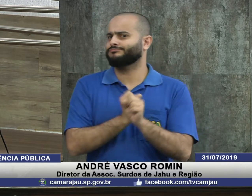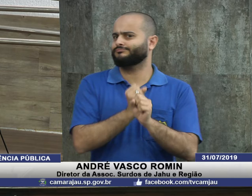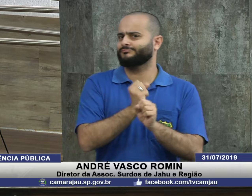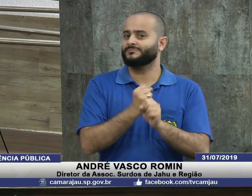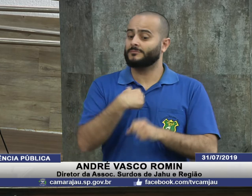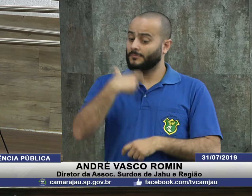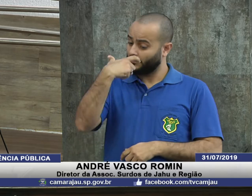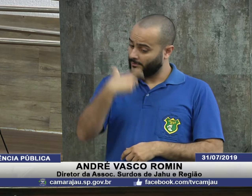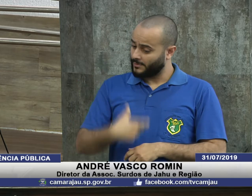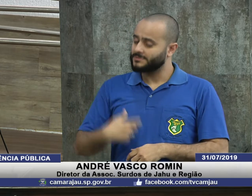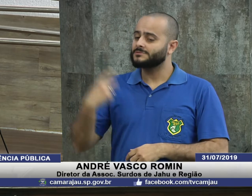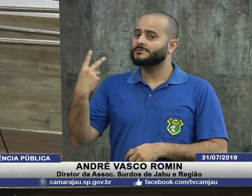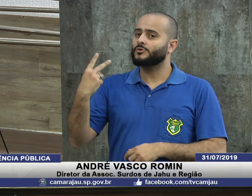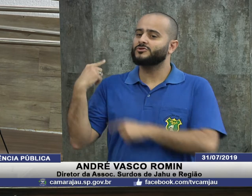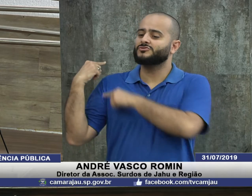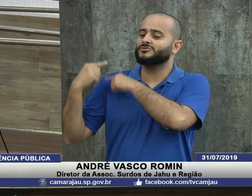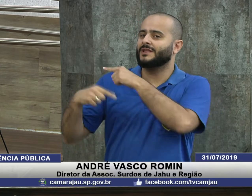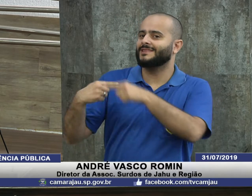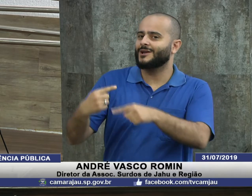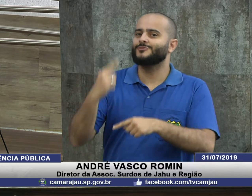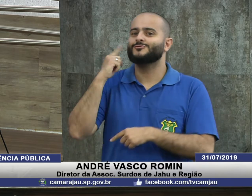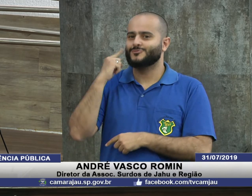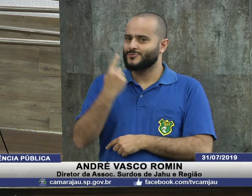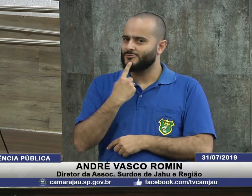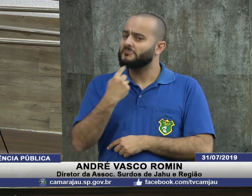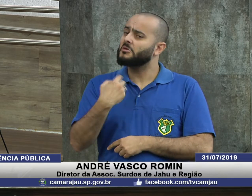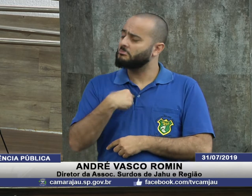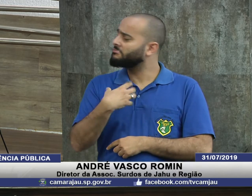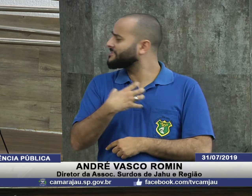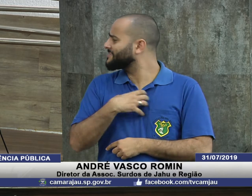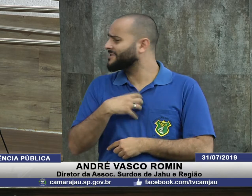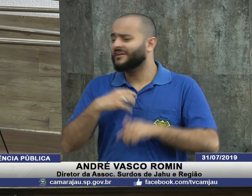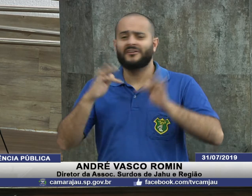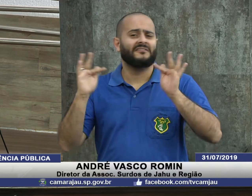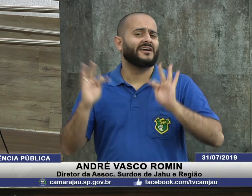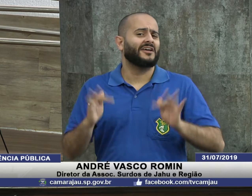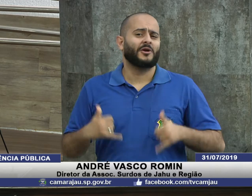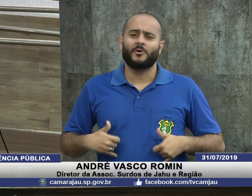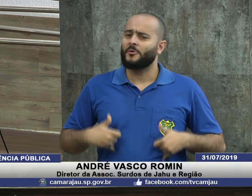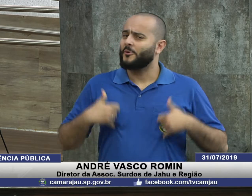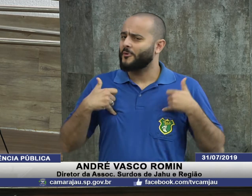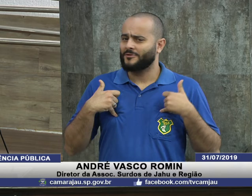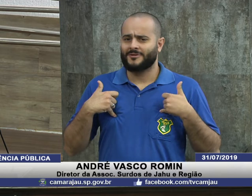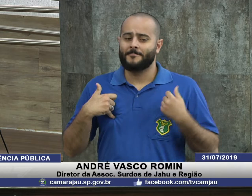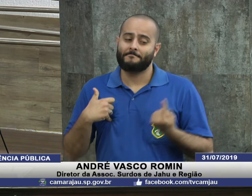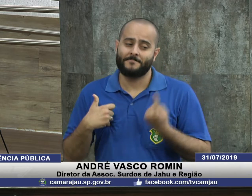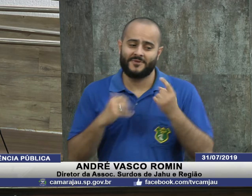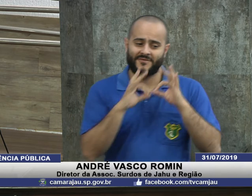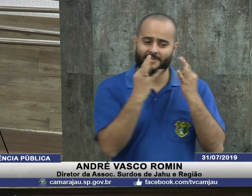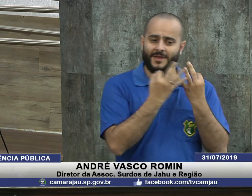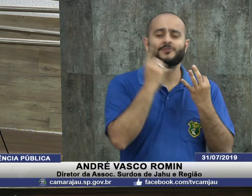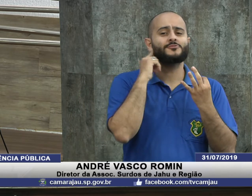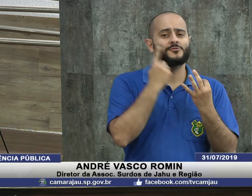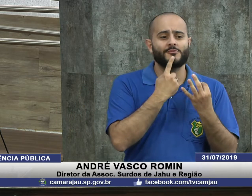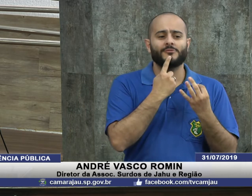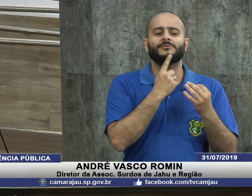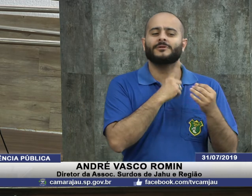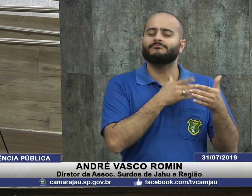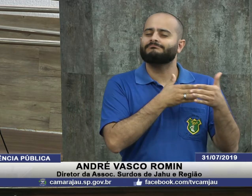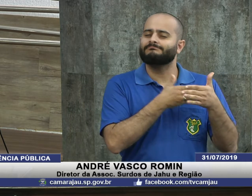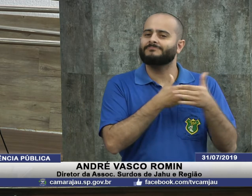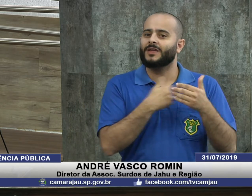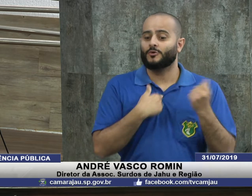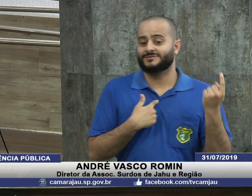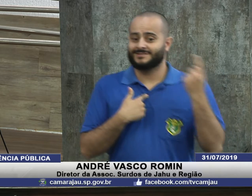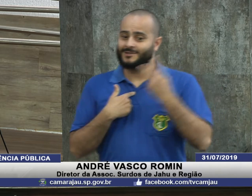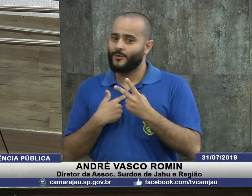vereador José Carlos Borgo. Estou aqui hoje representando a Associação de Surdos de Jaú. Eu sou filho de pai e